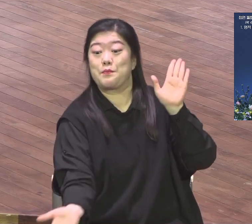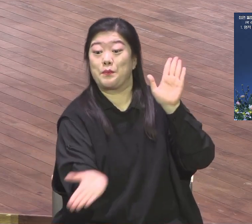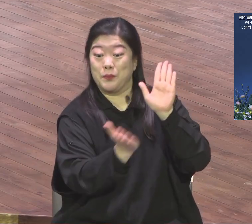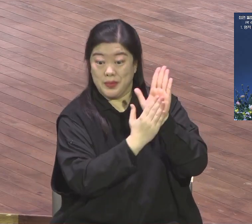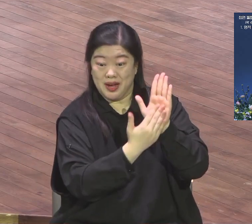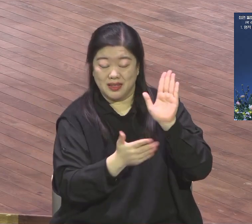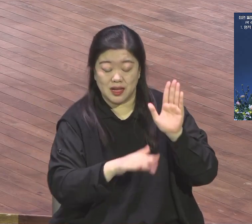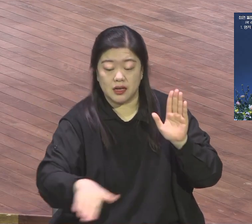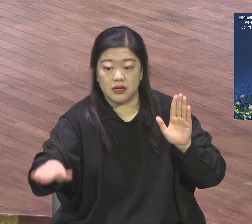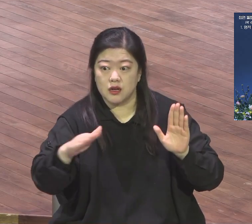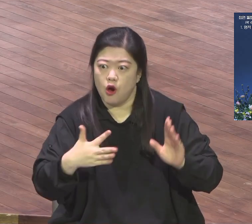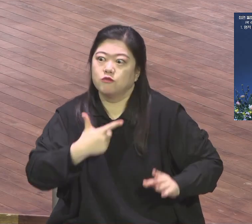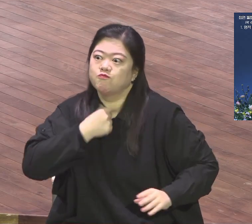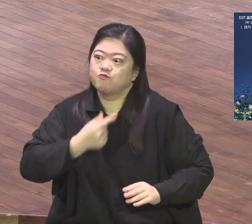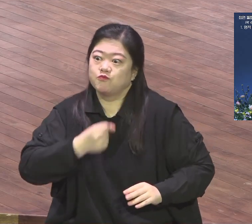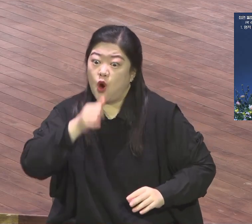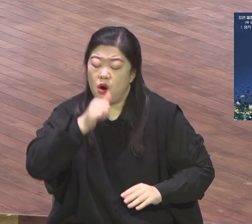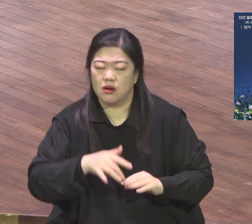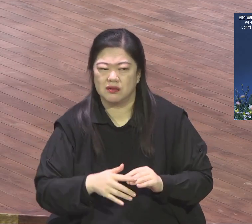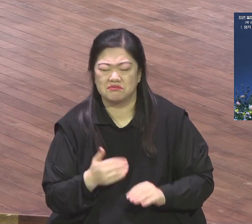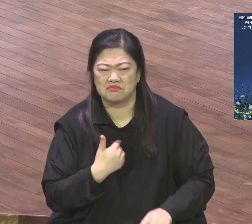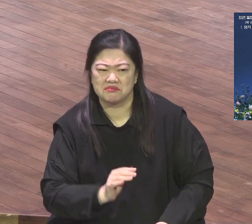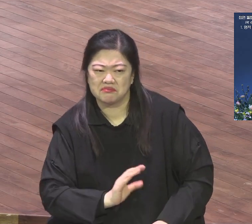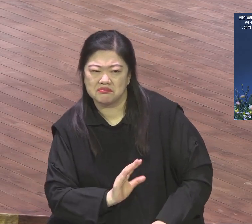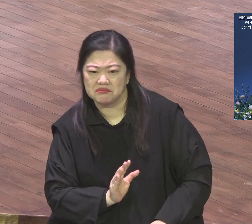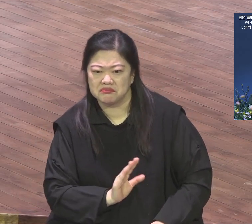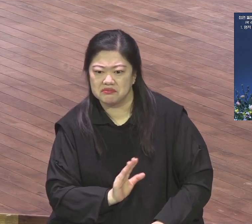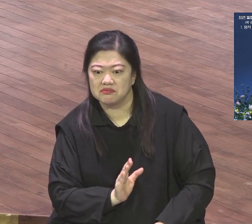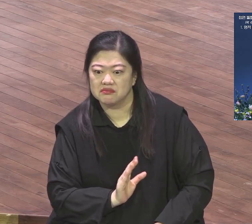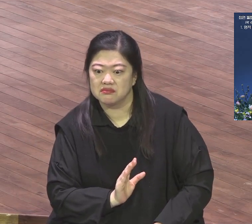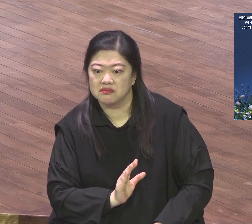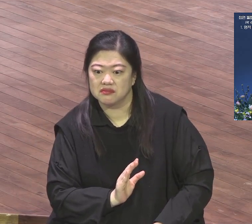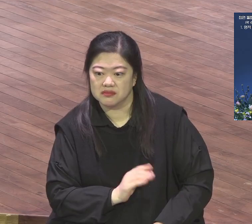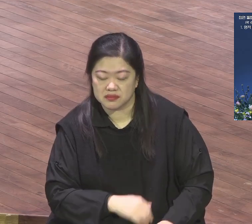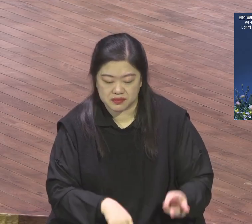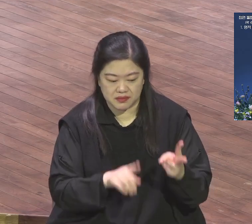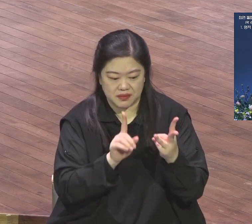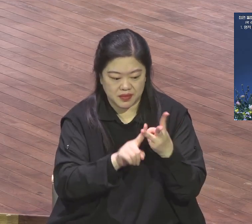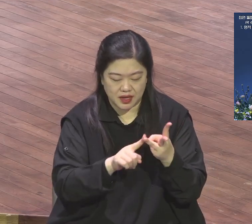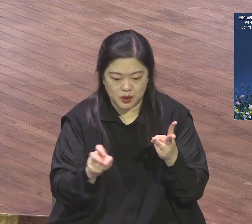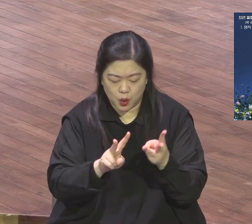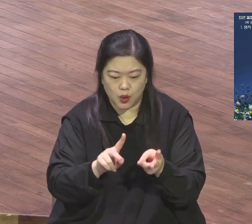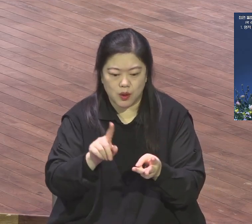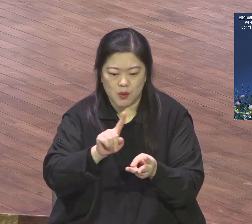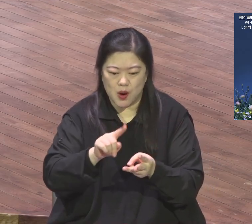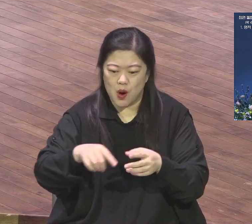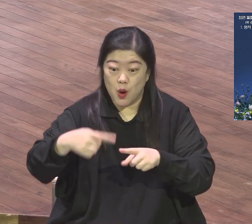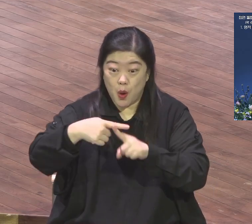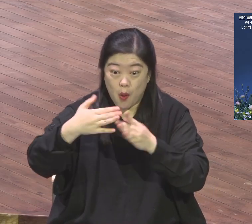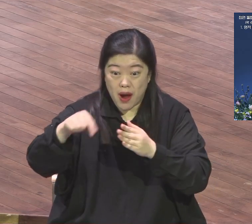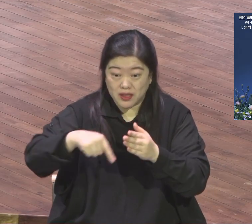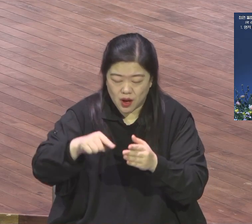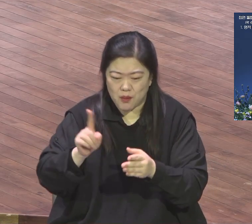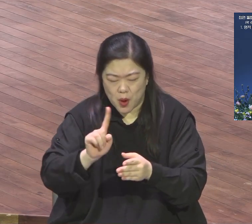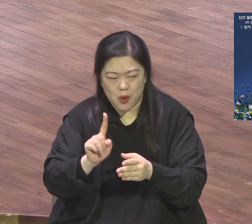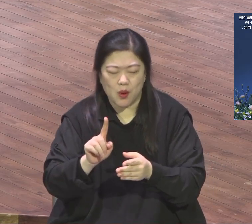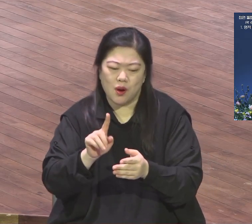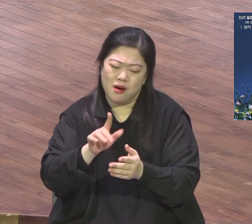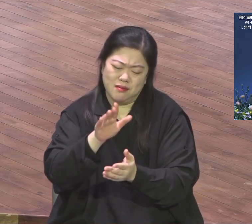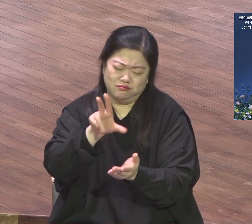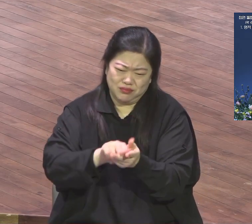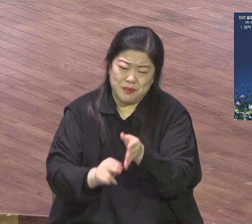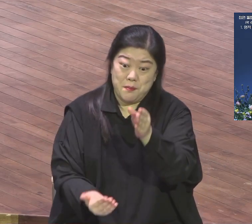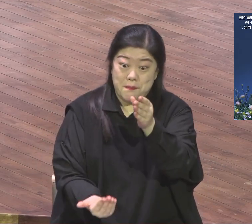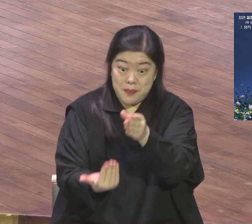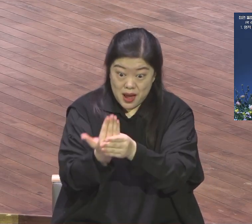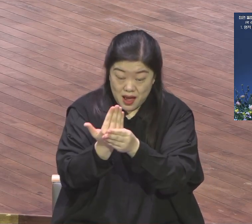떠들어봐. 나하고는 아무 관심이 없어. 하나님 안 믿는데 뭐 알기는 알지. 주님의 지상 최대 명령 아무 관심이 없습니다. 예수